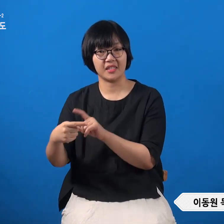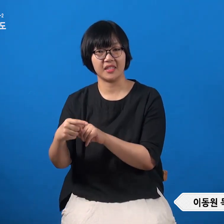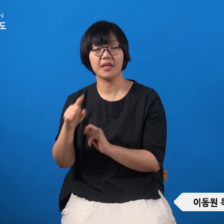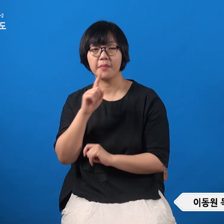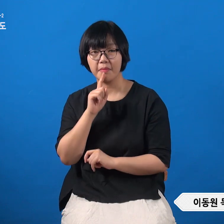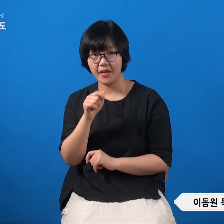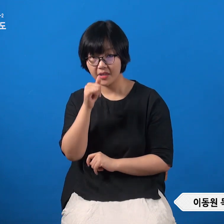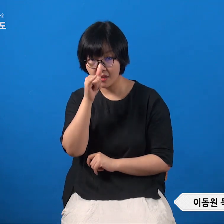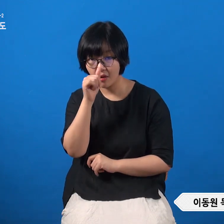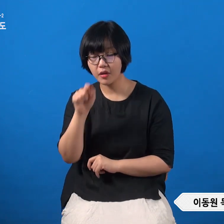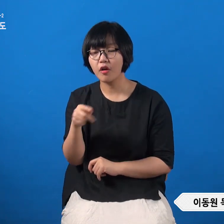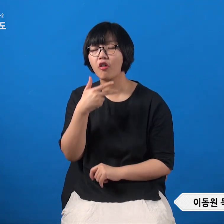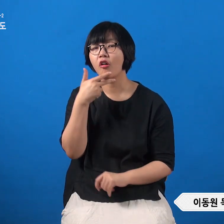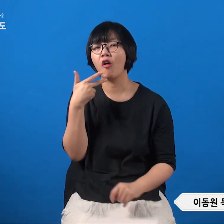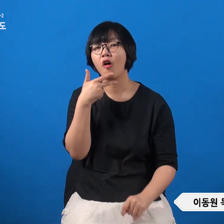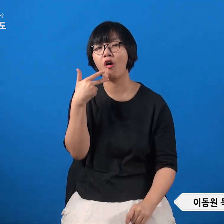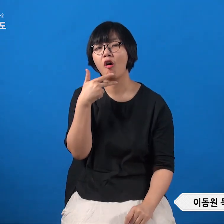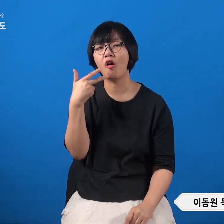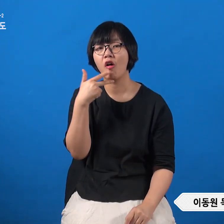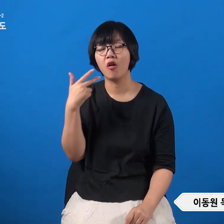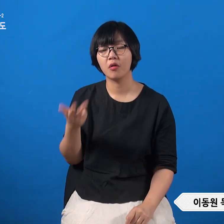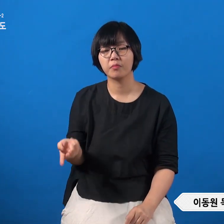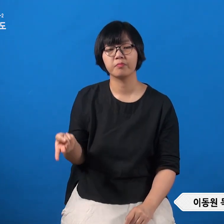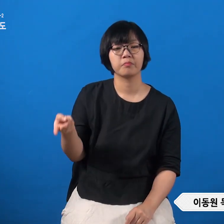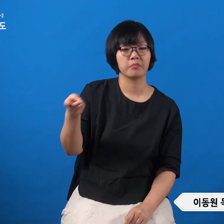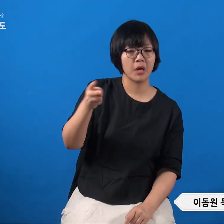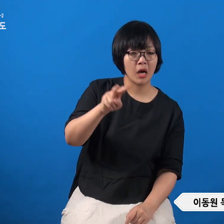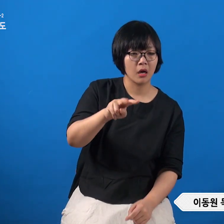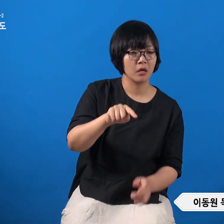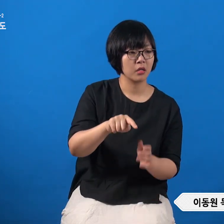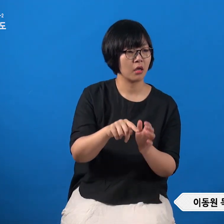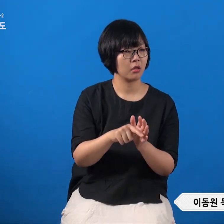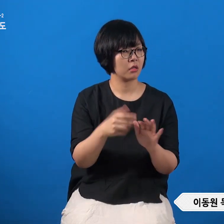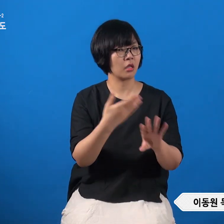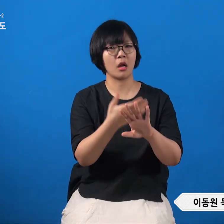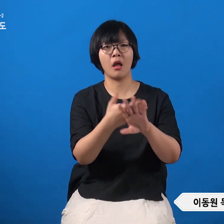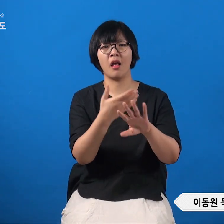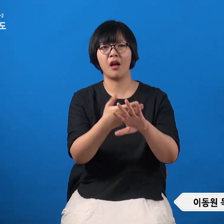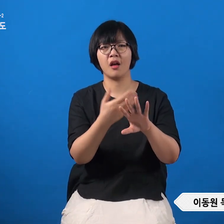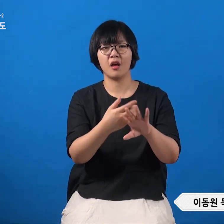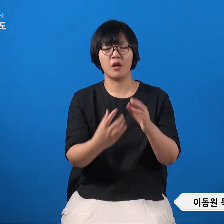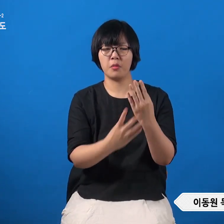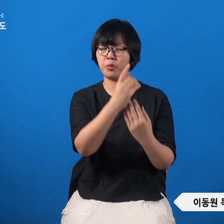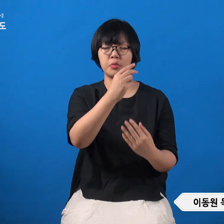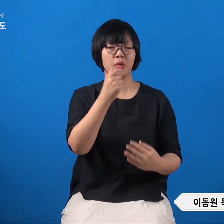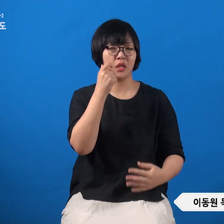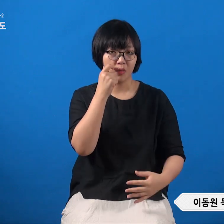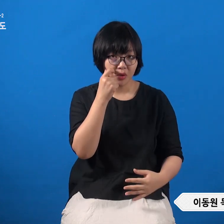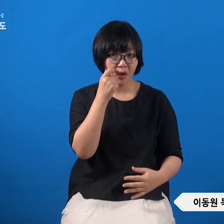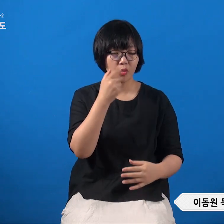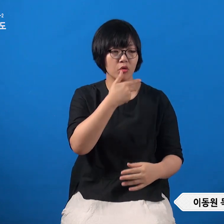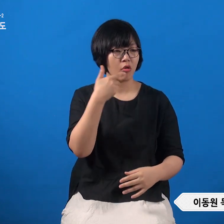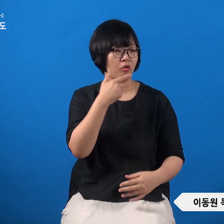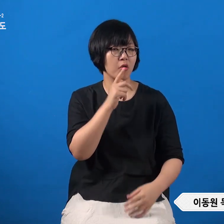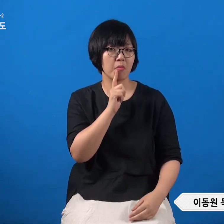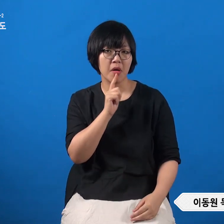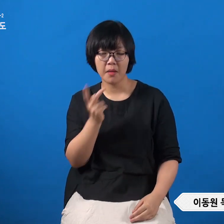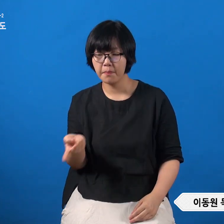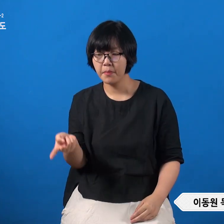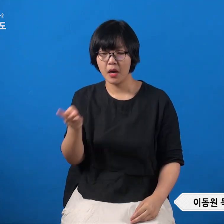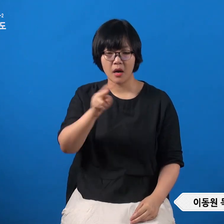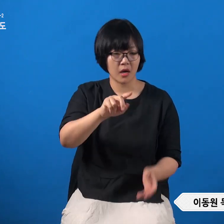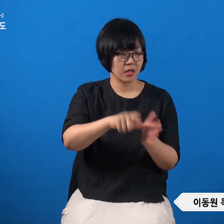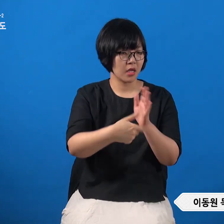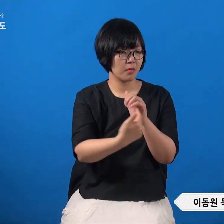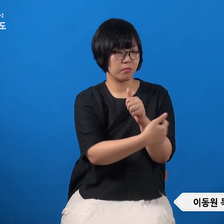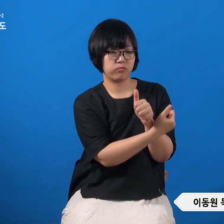이 단어가 영어로 번역될 때 이 단어가 번역이 쉽지 않은 것 같아요. 그래서 다양한 영어 번역, 한 단어인데 영어 번역도